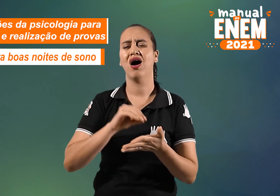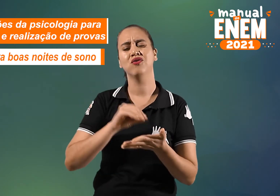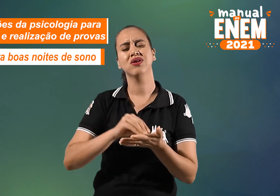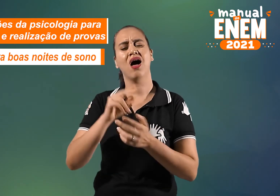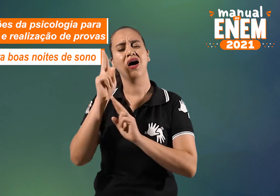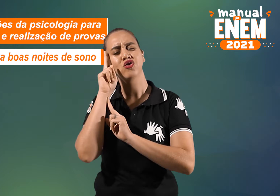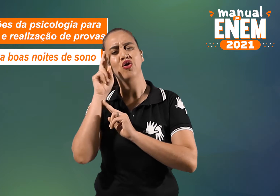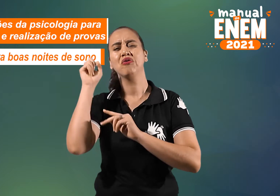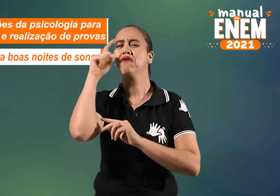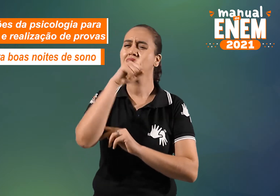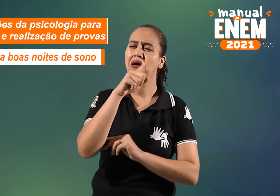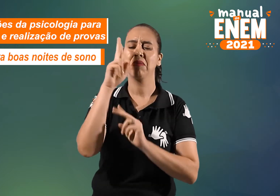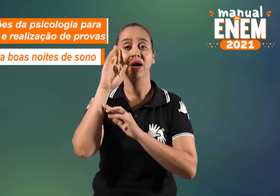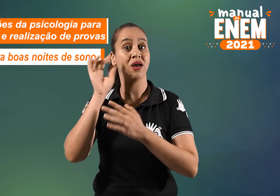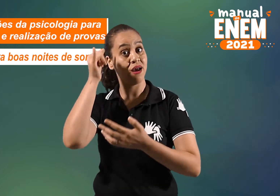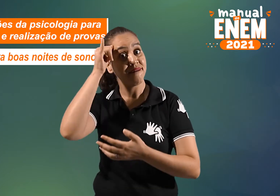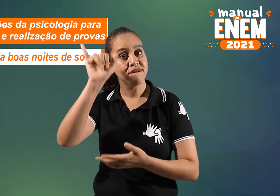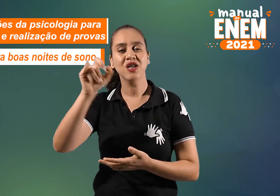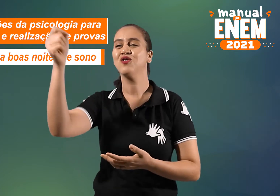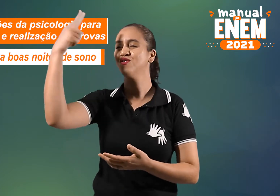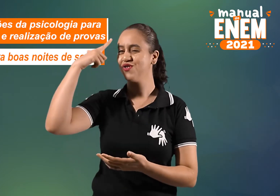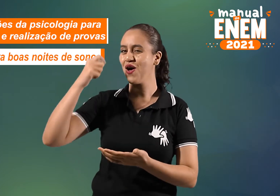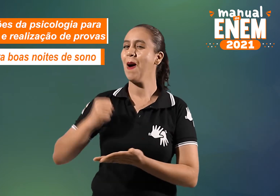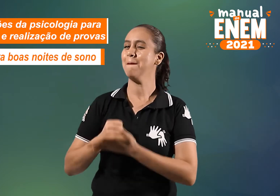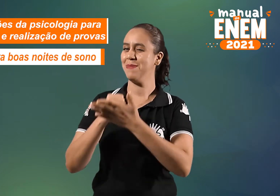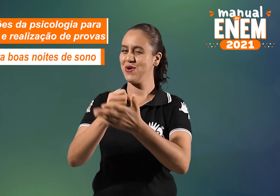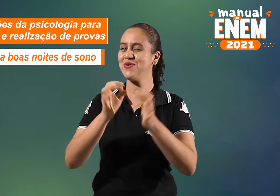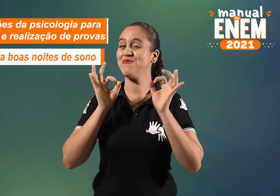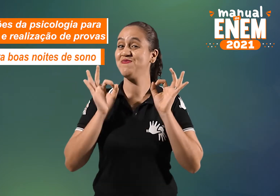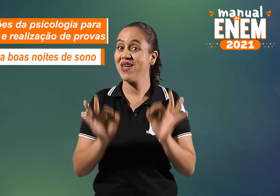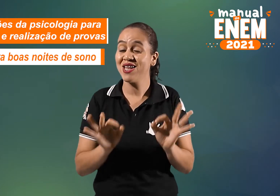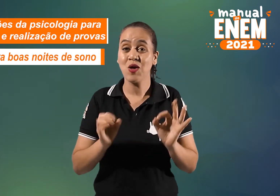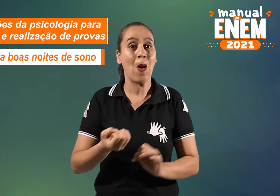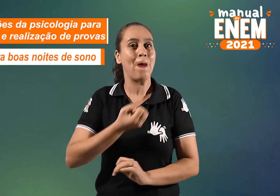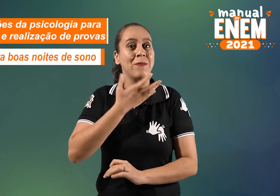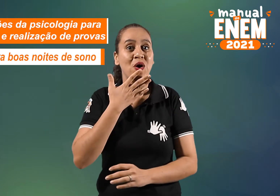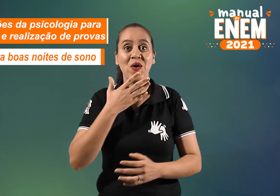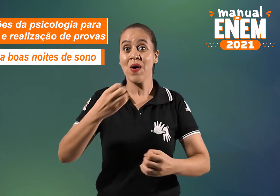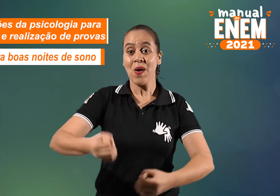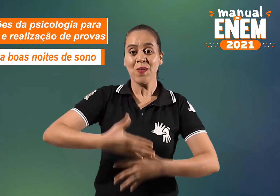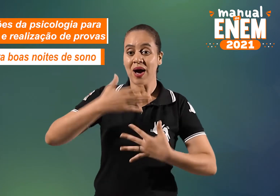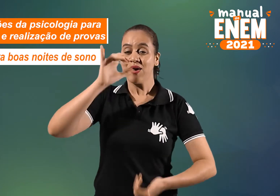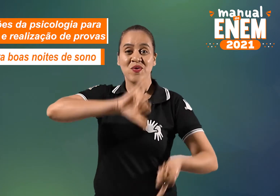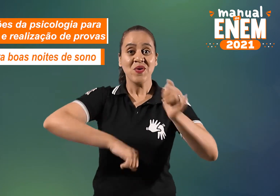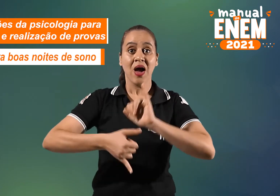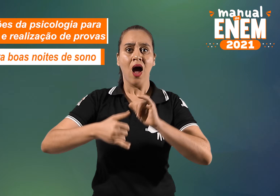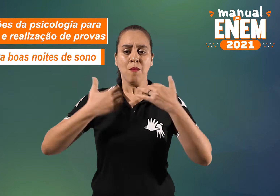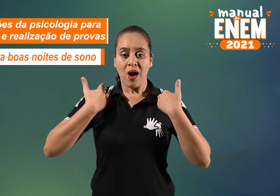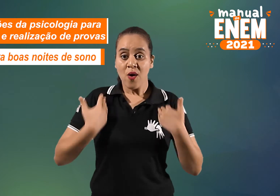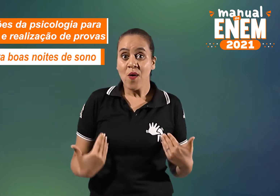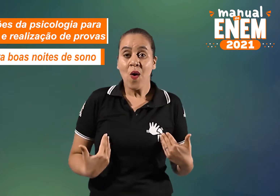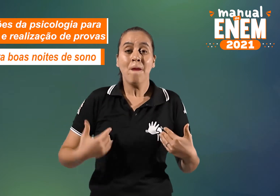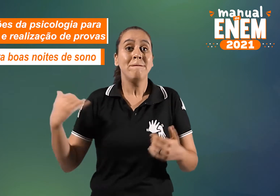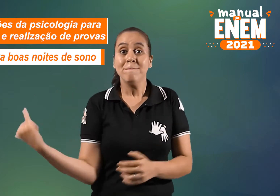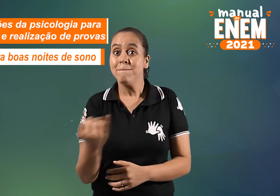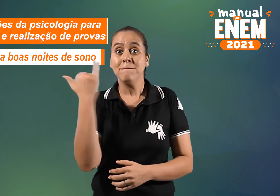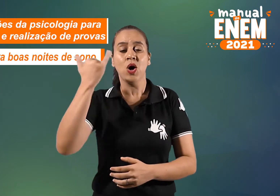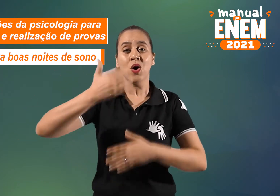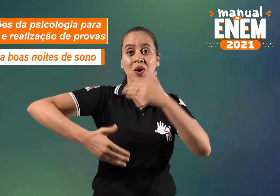ou dificuldades de dormir durante a noite. Além de que a luz do sol também ela ajuda na produção de endorfina, em hormônio associado